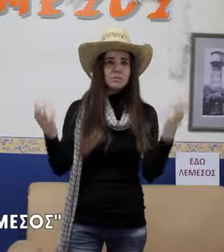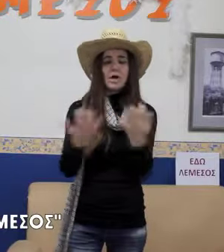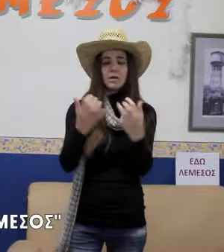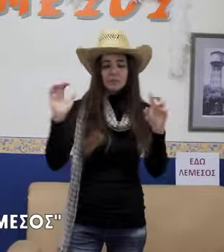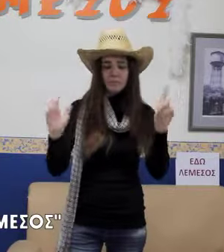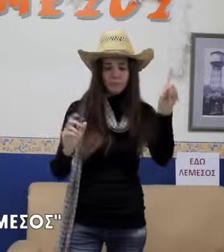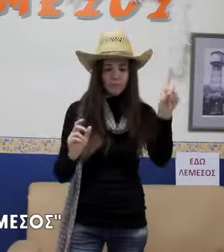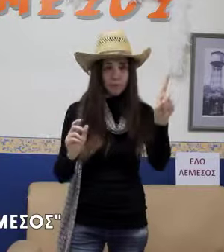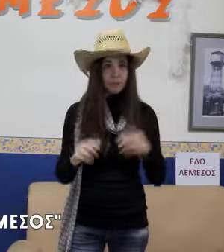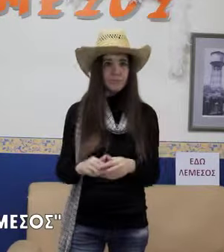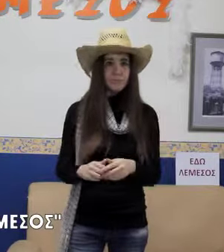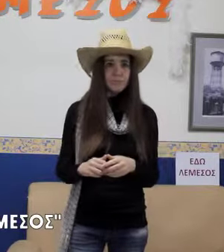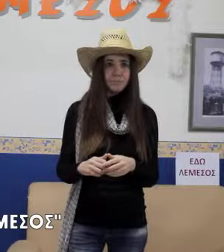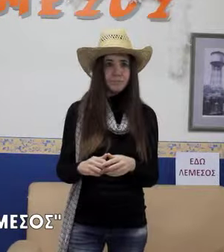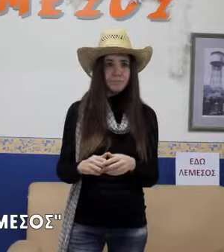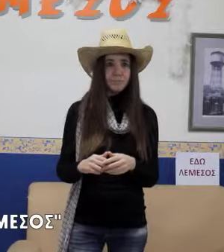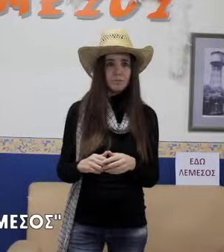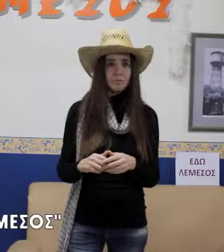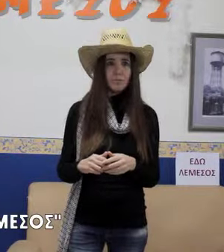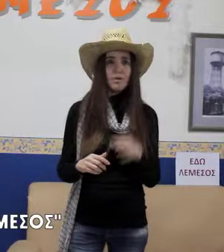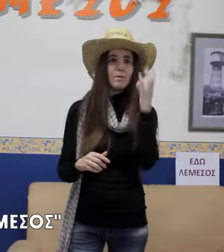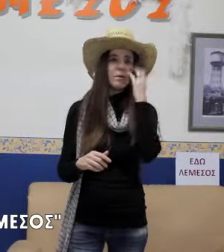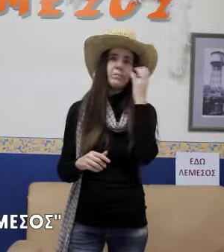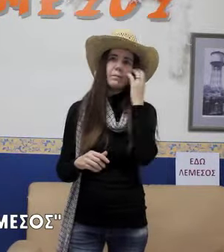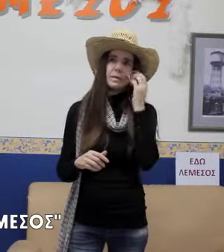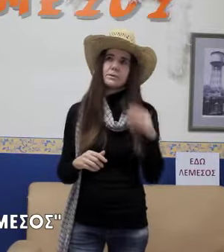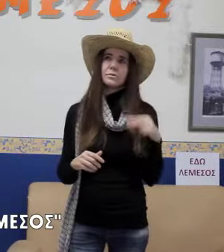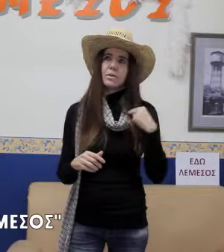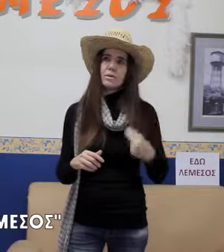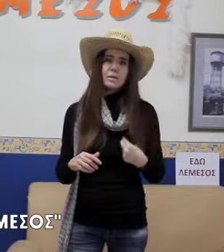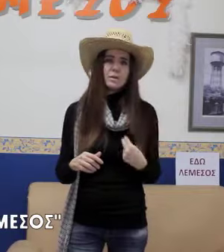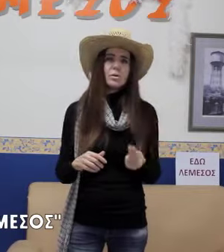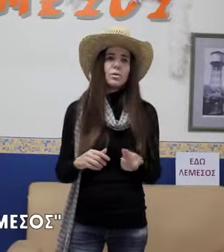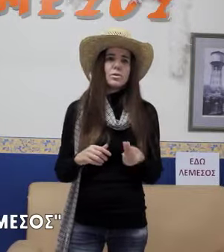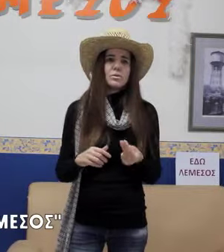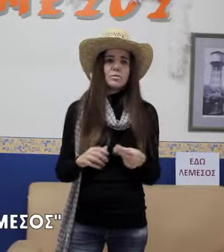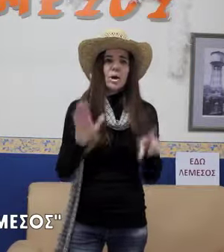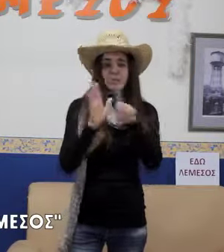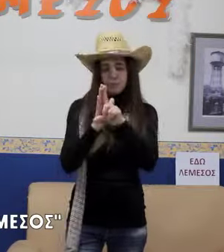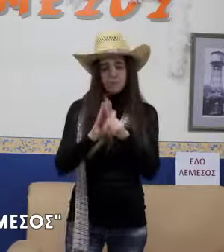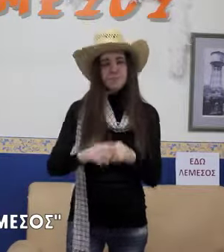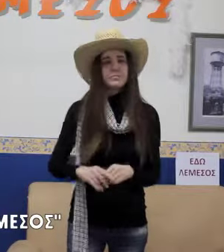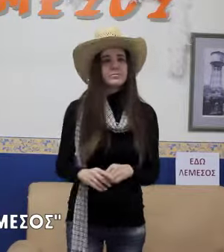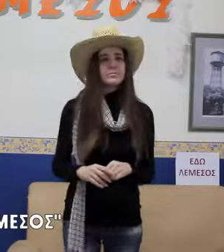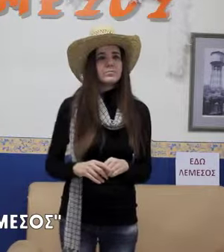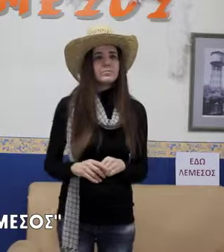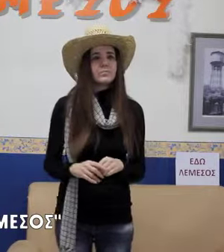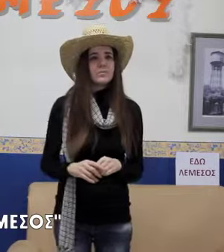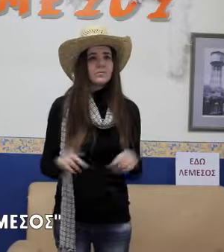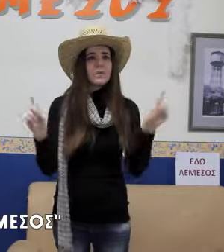δωματίου του Παπαδάκιου Δημοτικού Οδείου ΕΝΕΣΟΥ το μουσικό